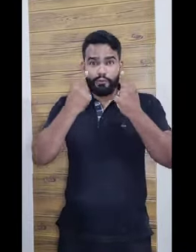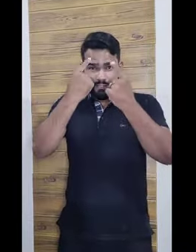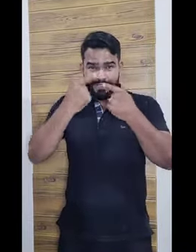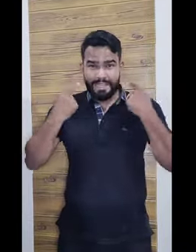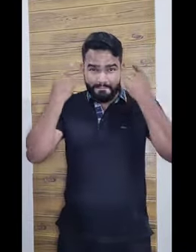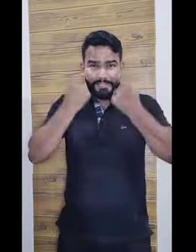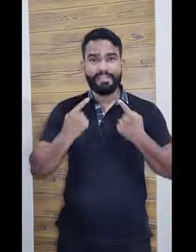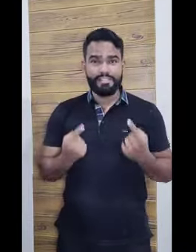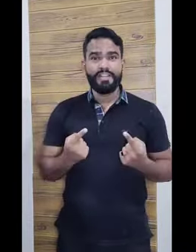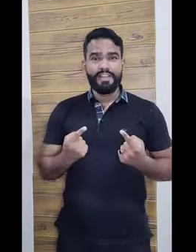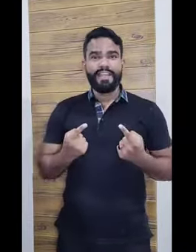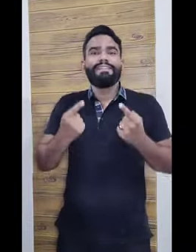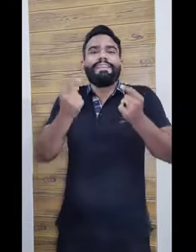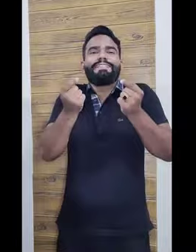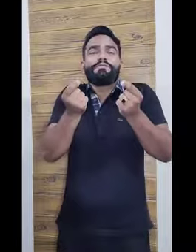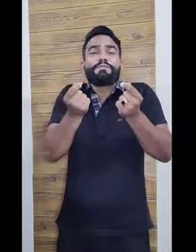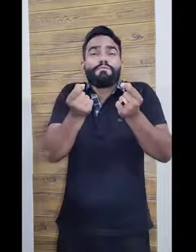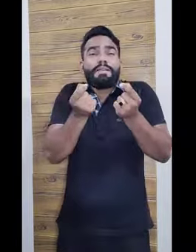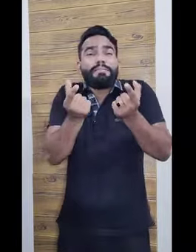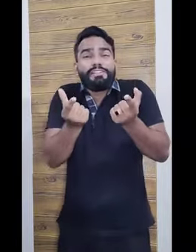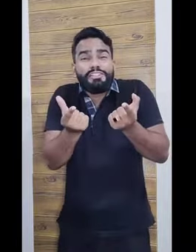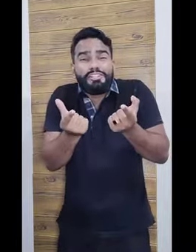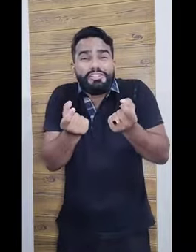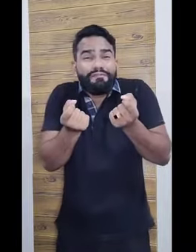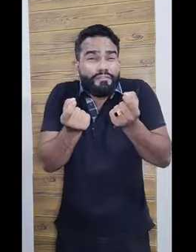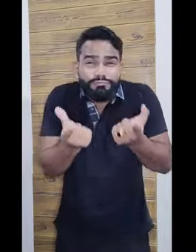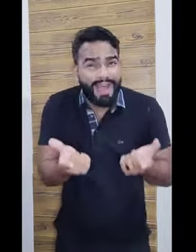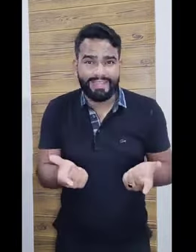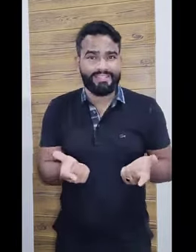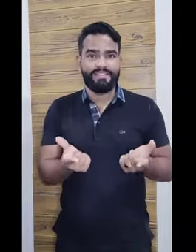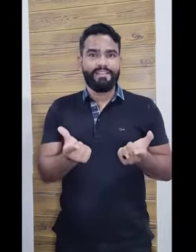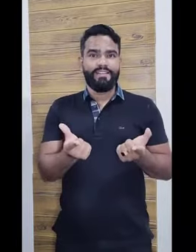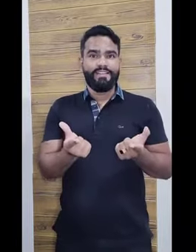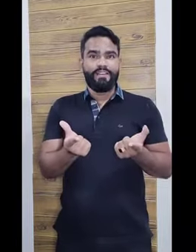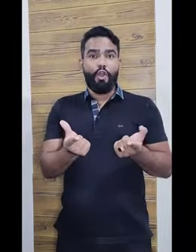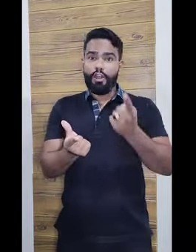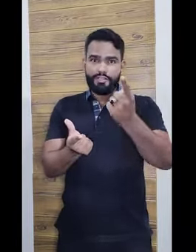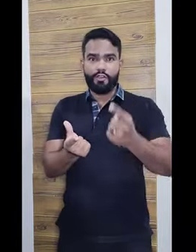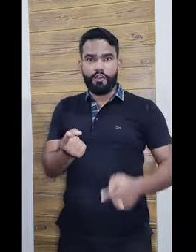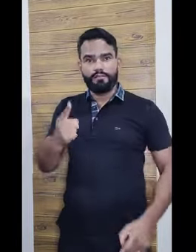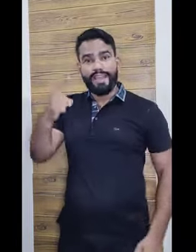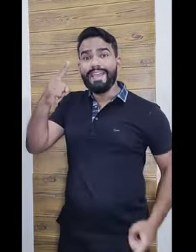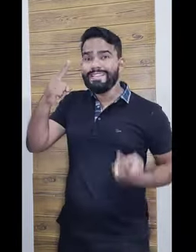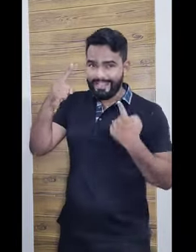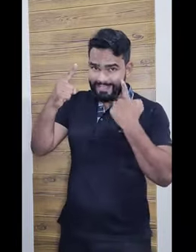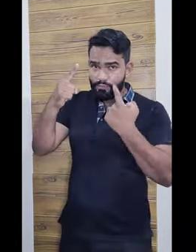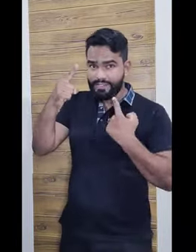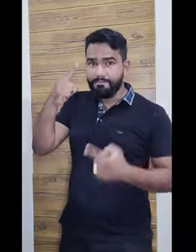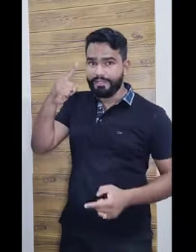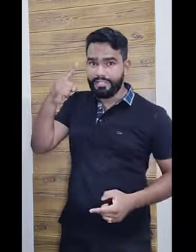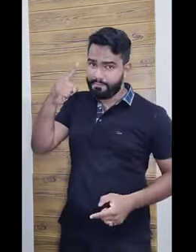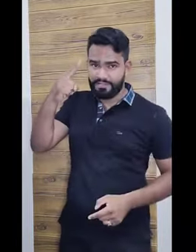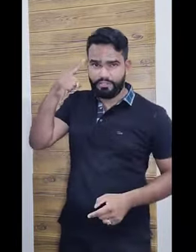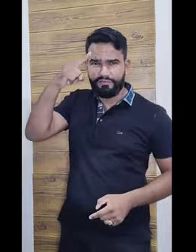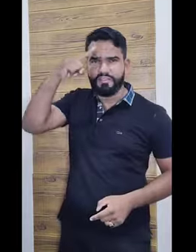seu semblante, ele tem que ser um semblante de dificuldade. Olha só, esse aqui é o semblante para o sinal difícil.